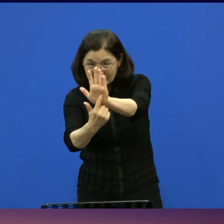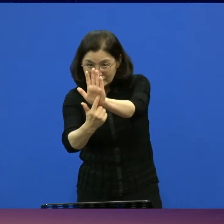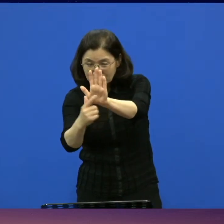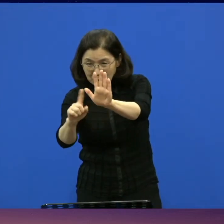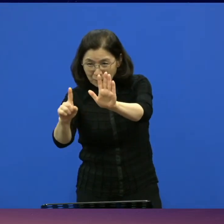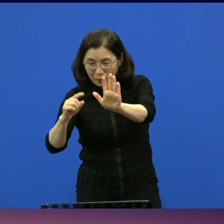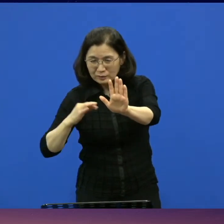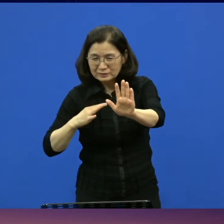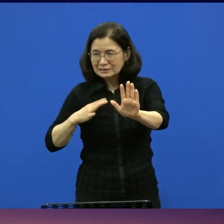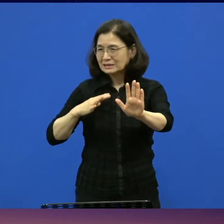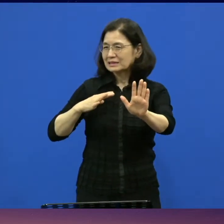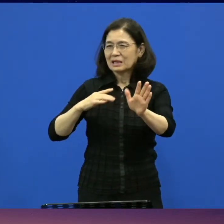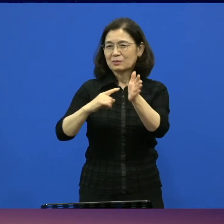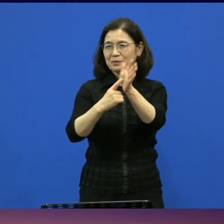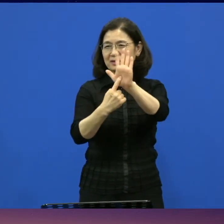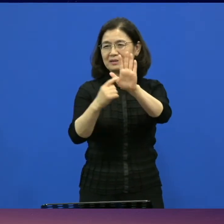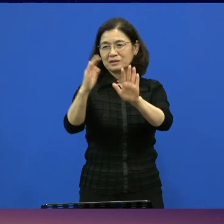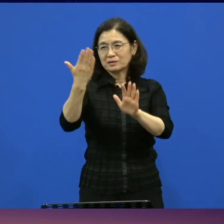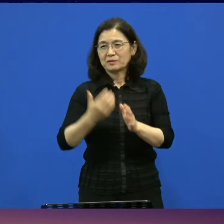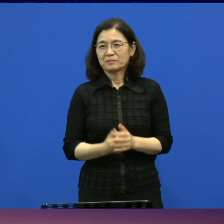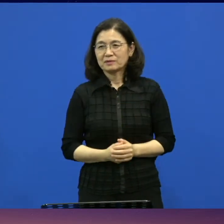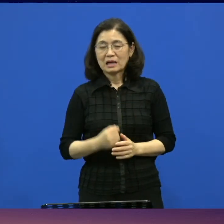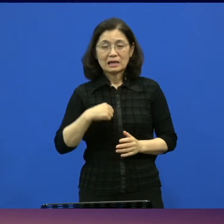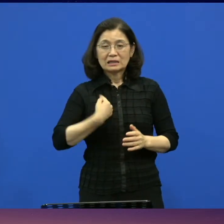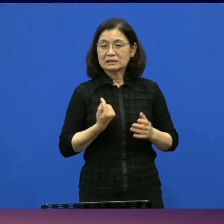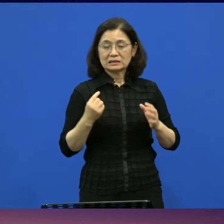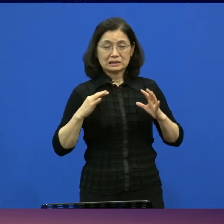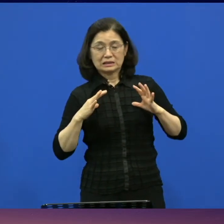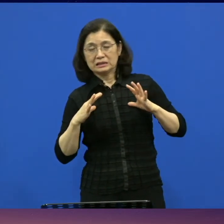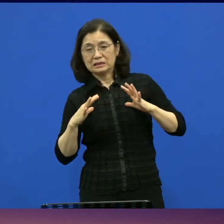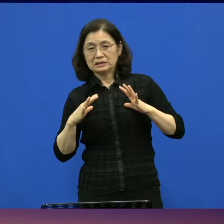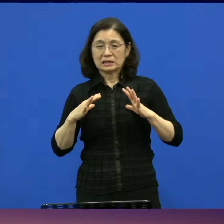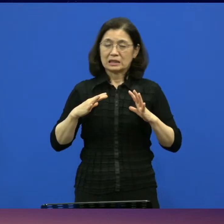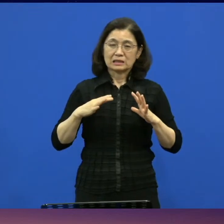거요, 대충 생각하고 넘어가면 안 돼요.